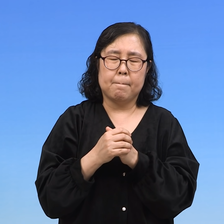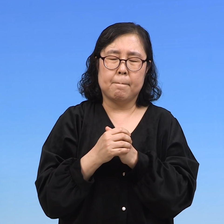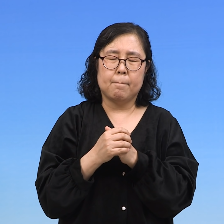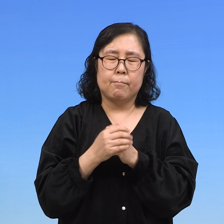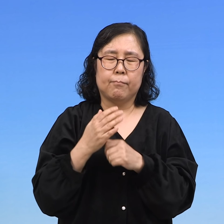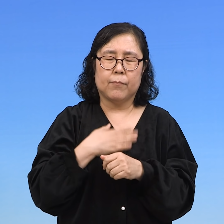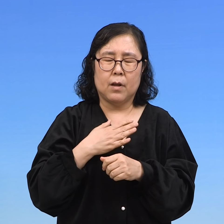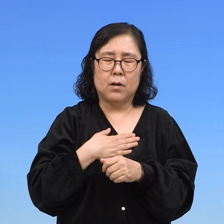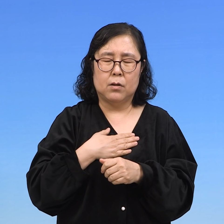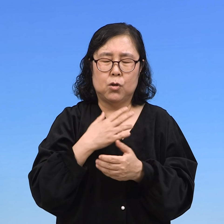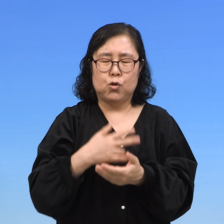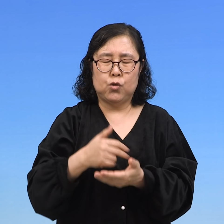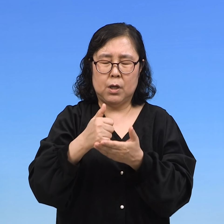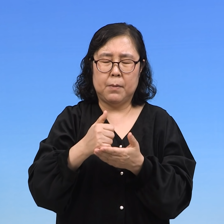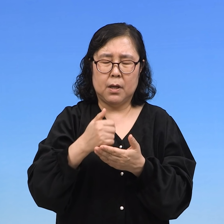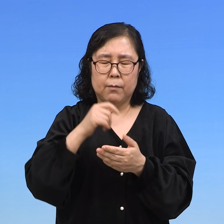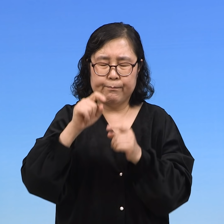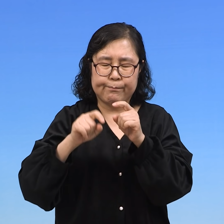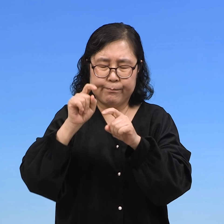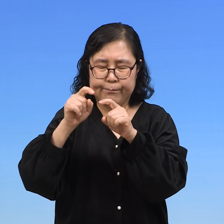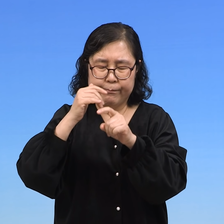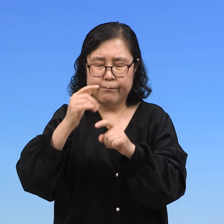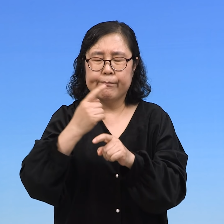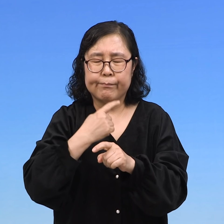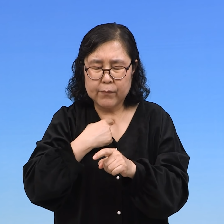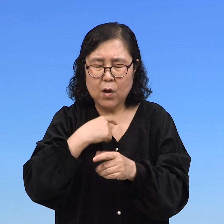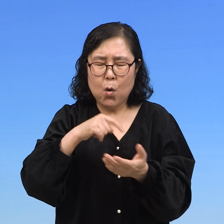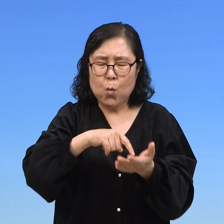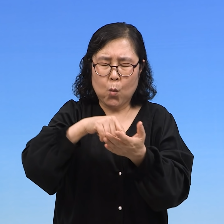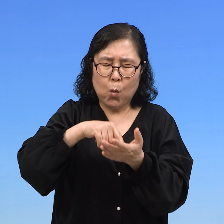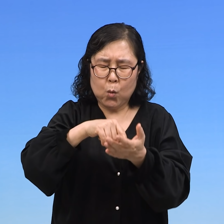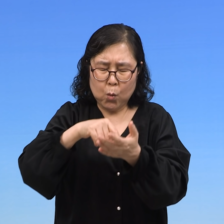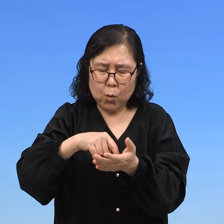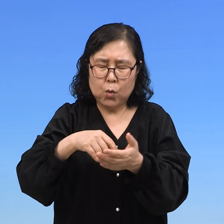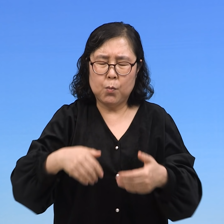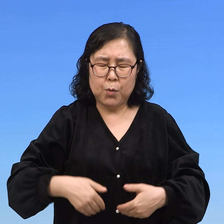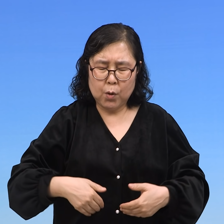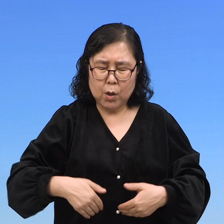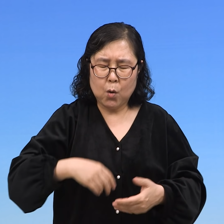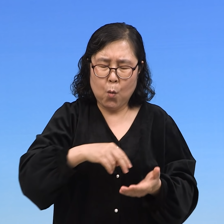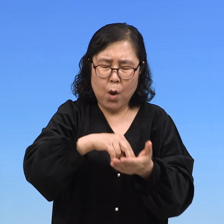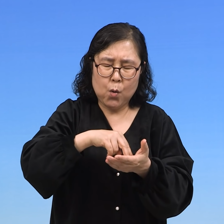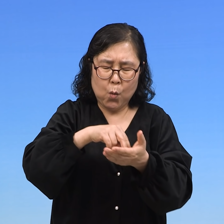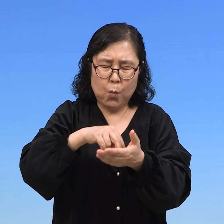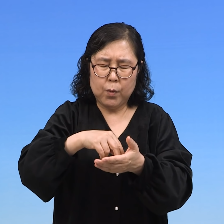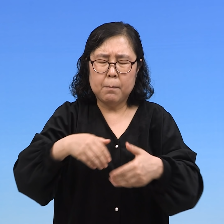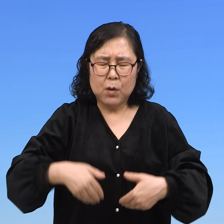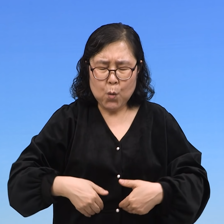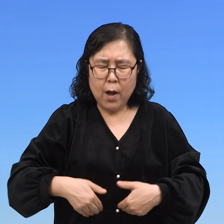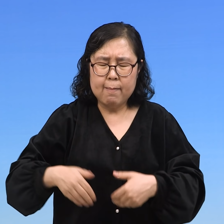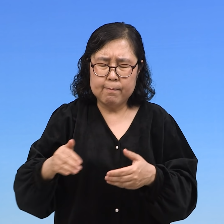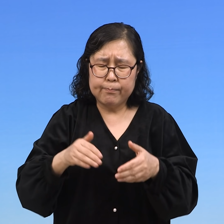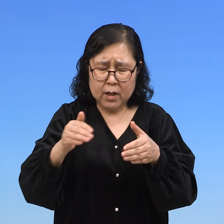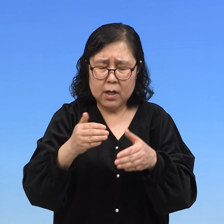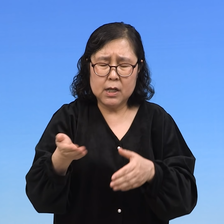저는 주님이 걸어가셨던 고독을 필요로 하고 외로움을 필요로 하는 길이지만